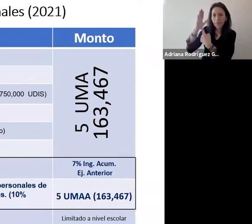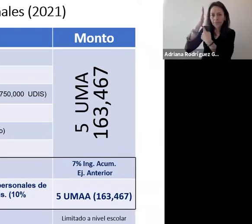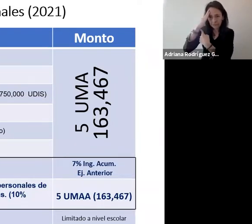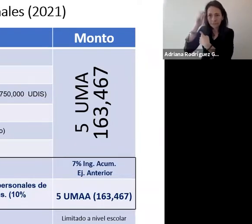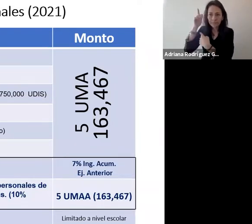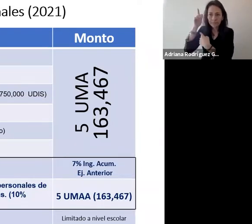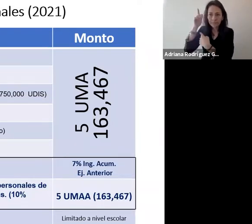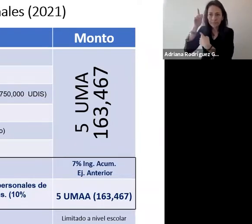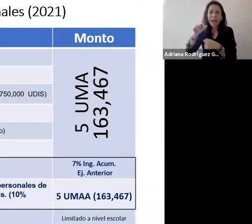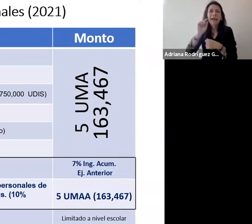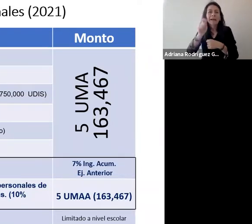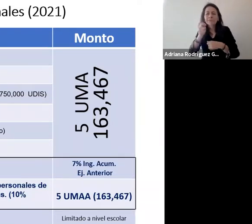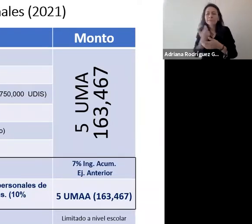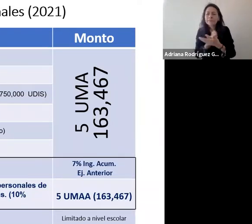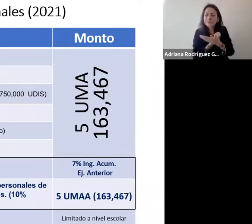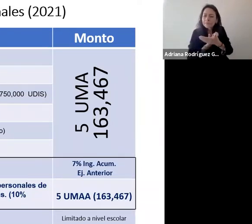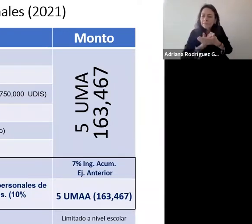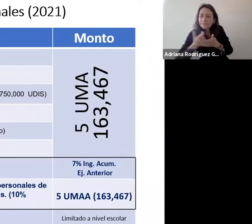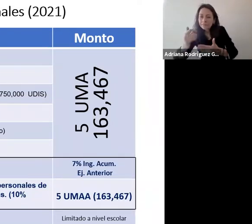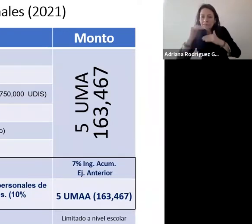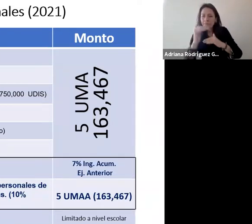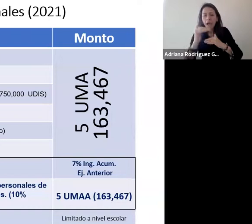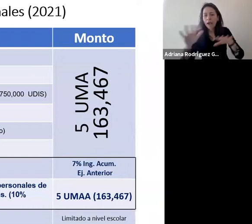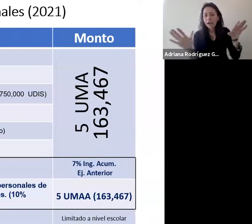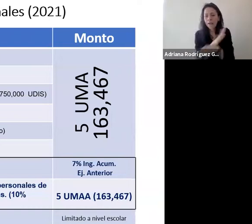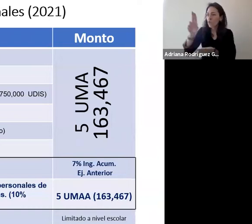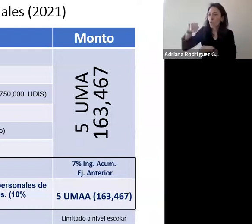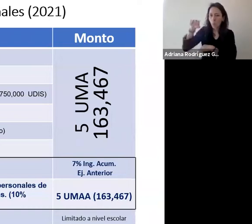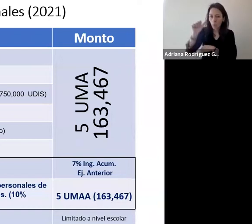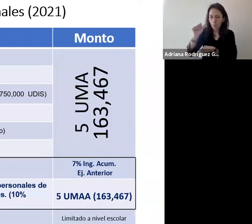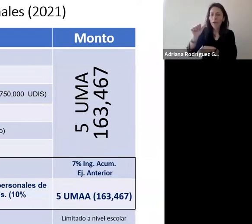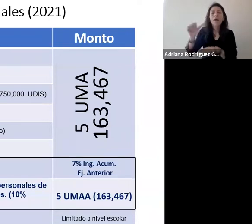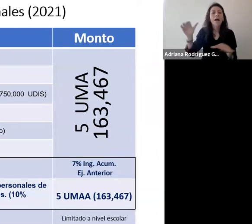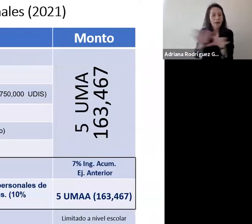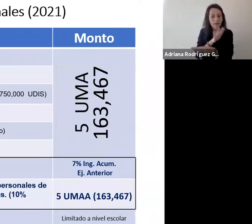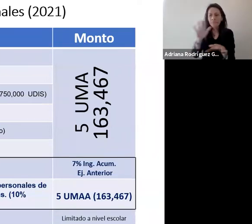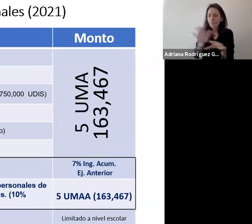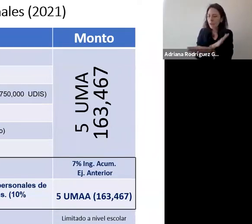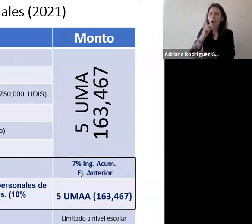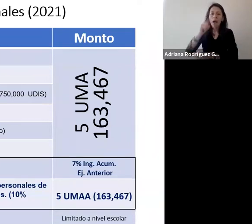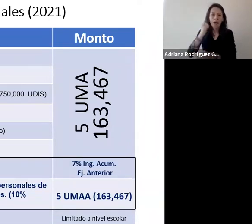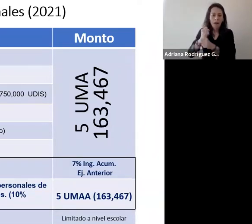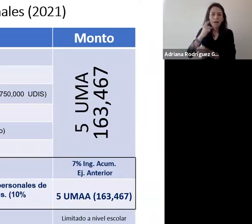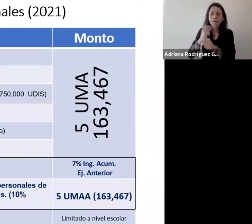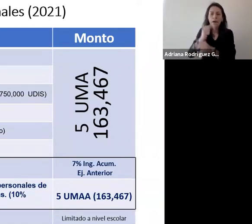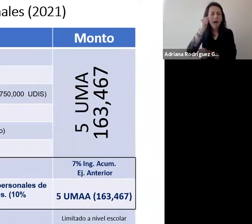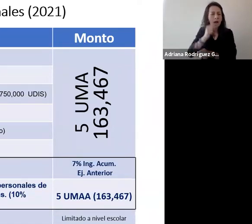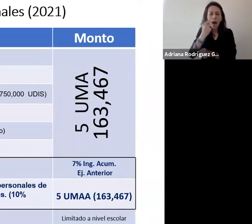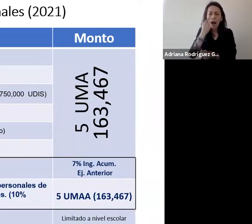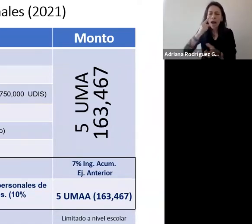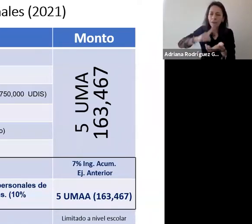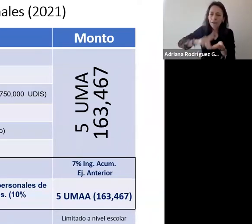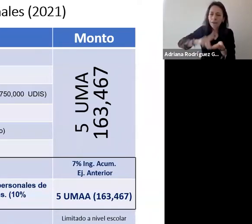salarios mínimos y que se va actualizando esta unidad año con año, cada mes de febrero. Para este año, esta unidad 5 UMAS